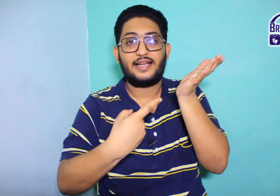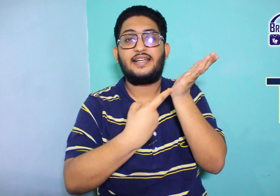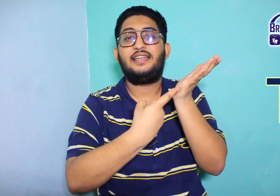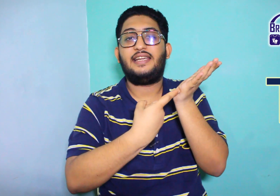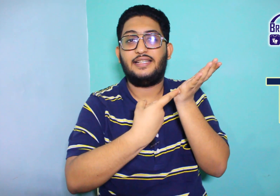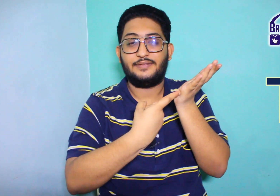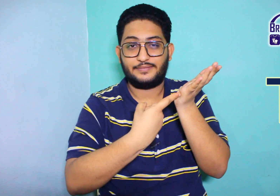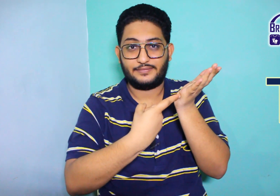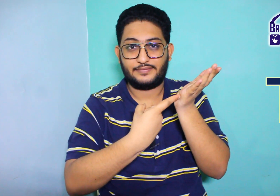टी